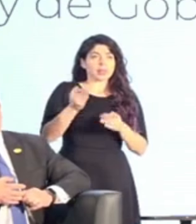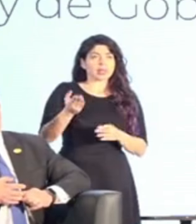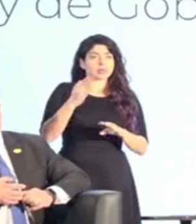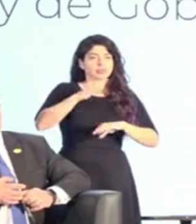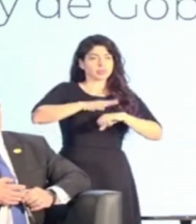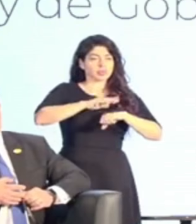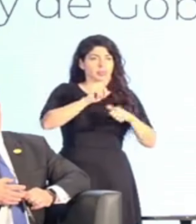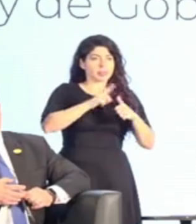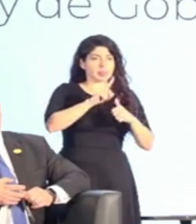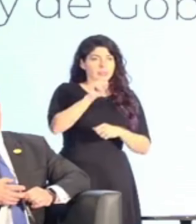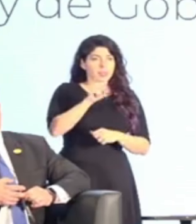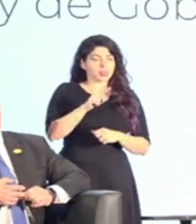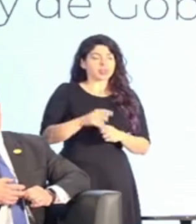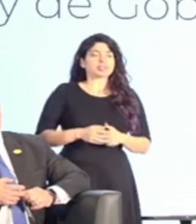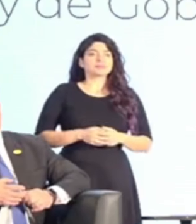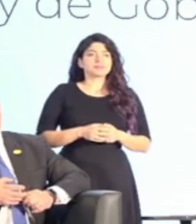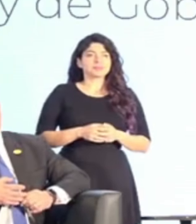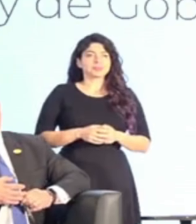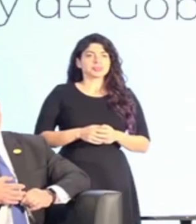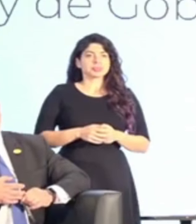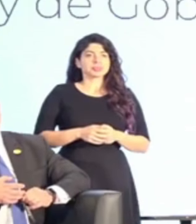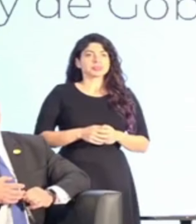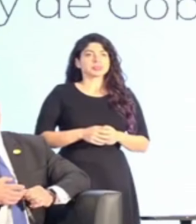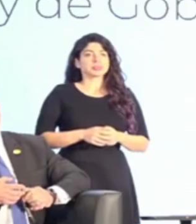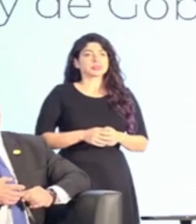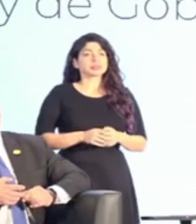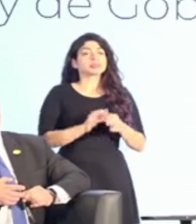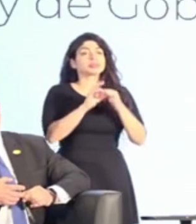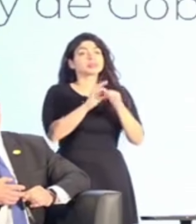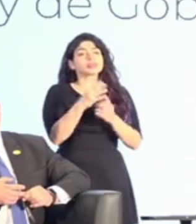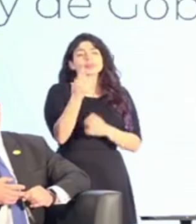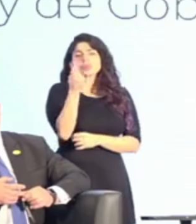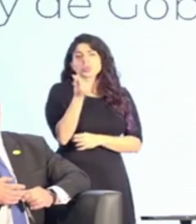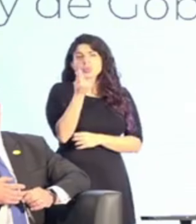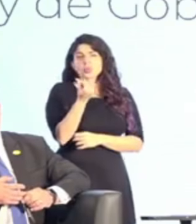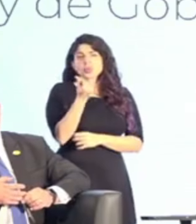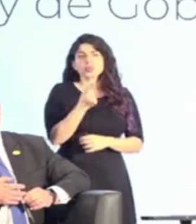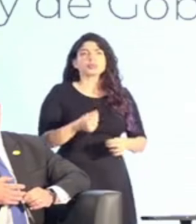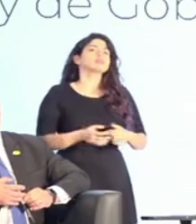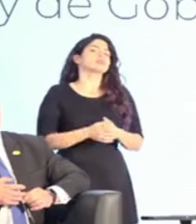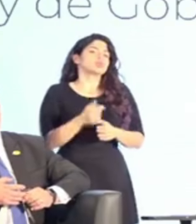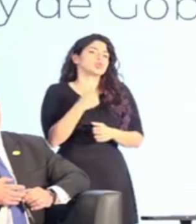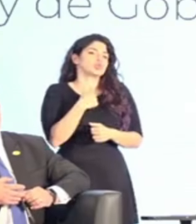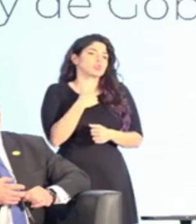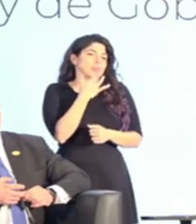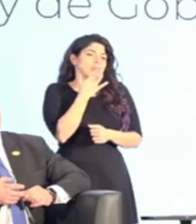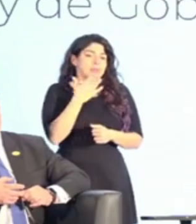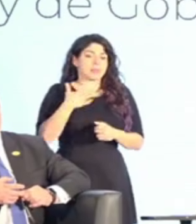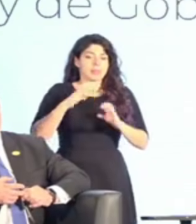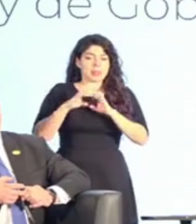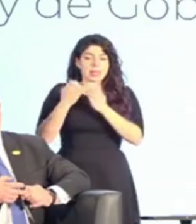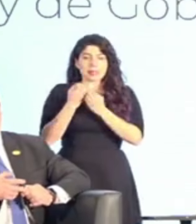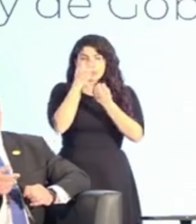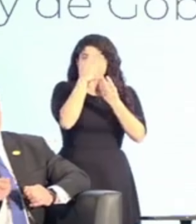la primera pregunta y ahí podemos seguir agregando. En relación con el monto, yo le pediría a mi equipo que te lo pueda